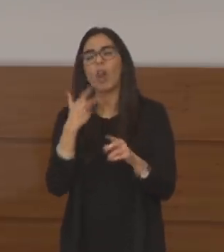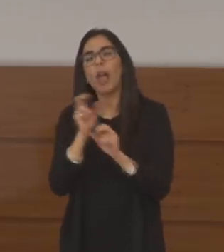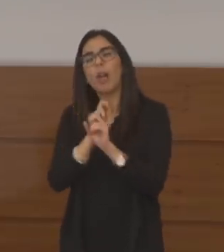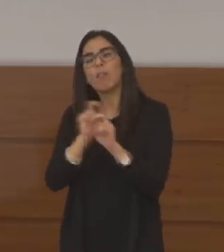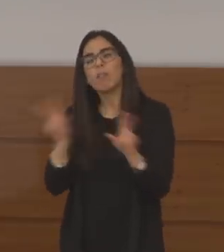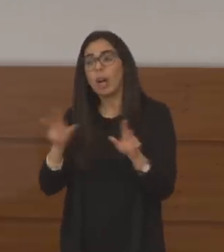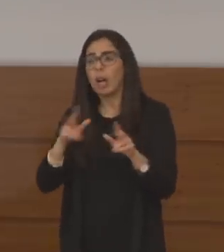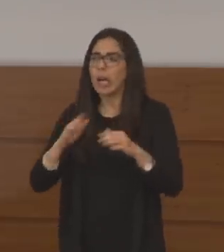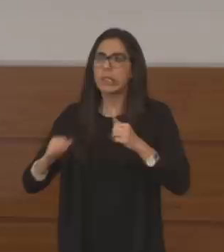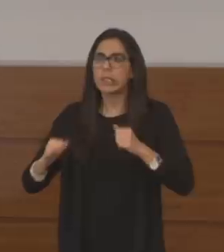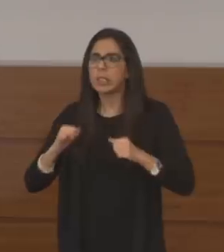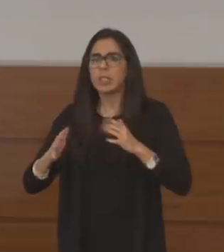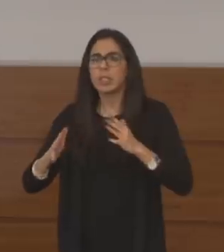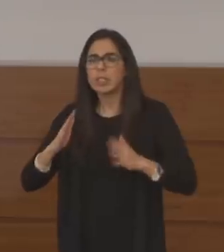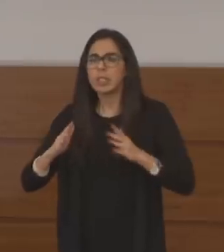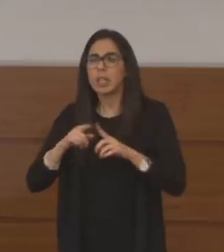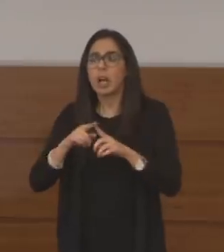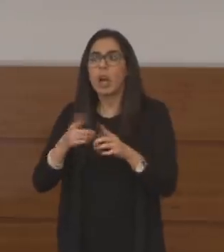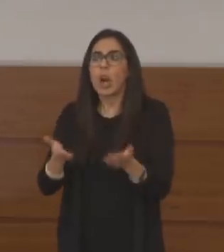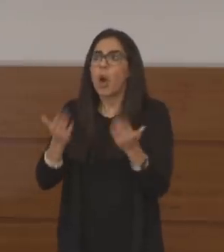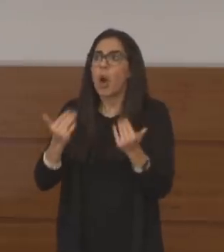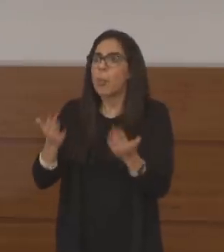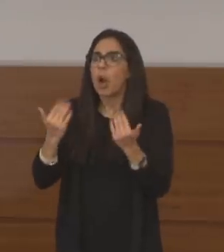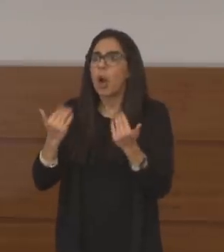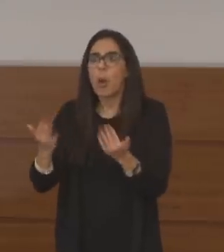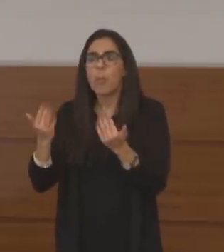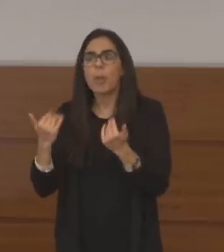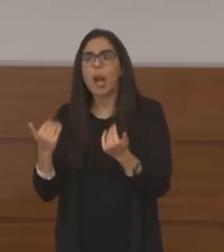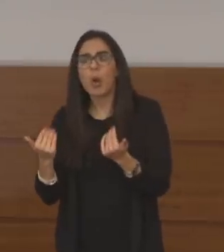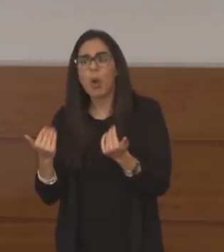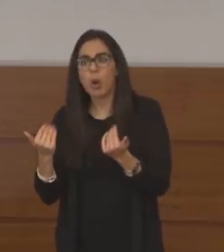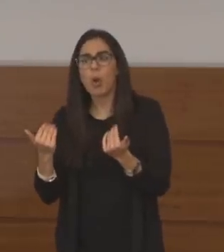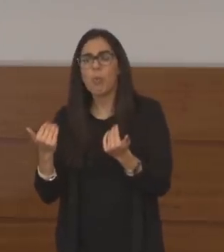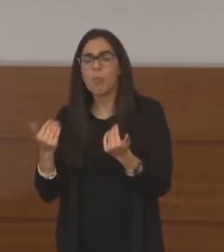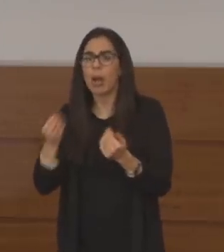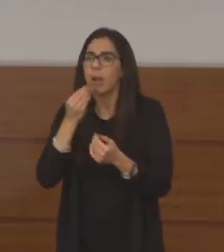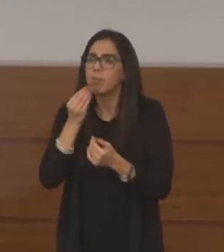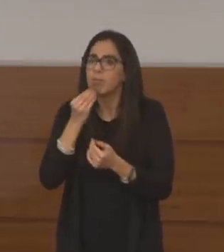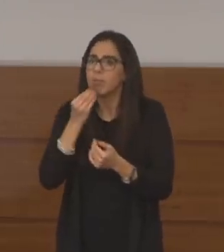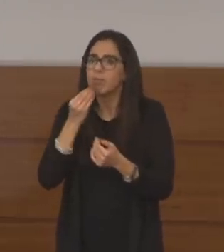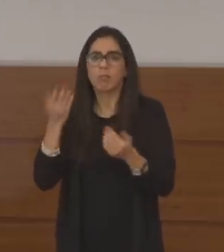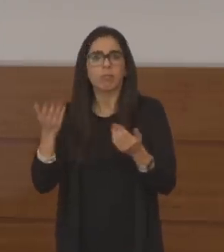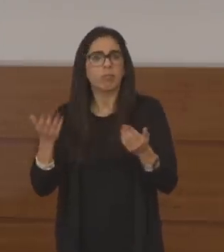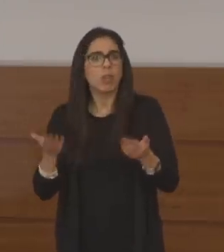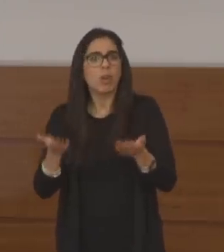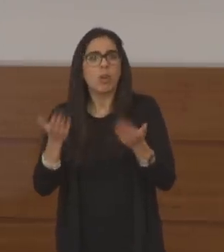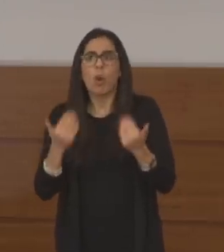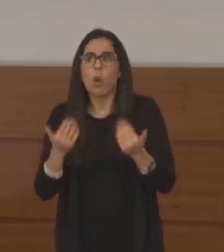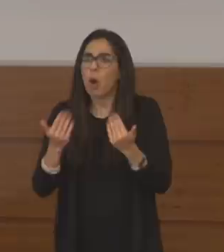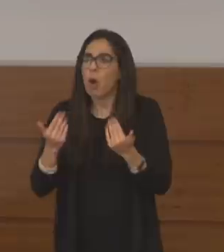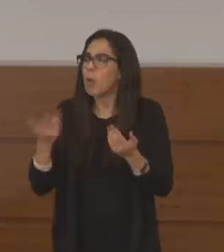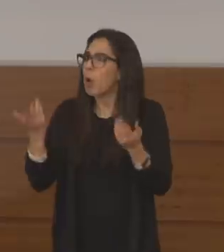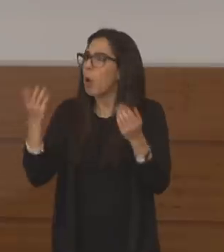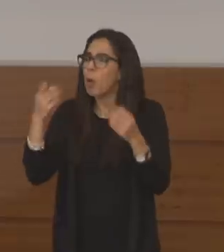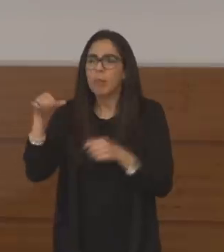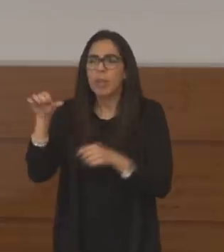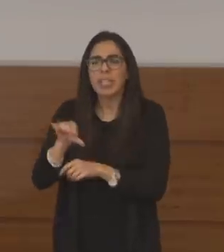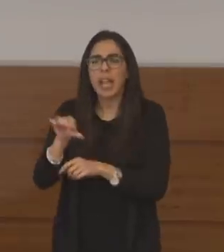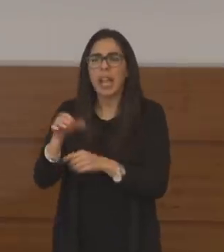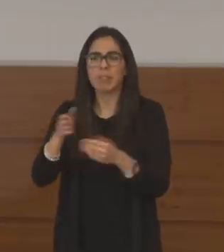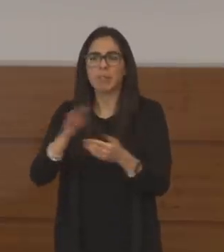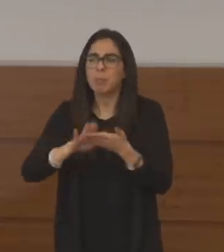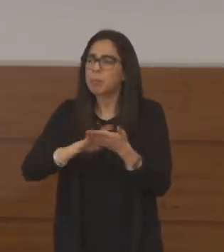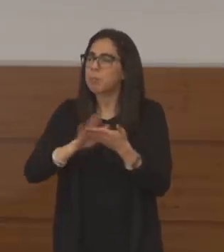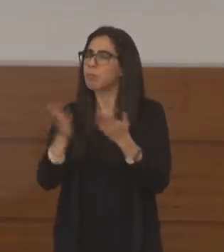non correre ad accaparrarsi generi alimentari materiali per pulizia l'igiene